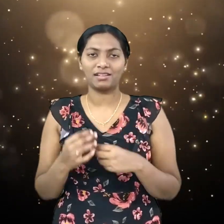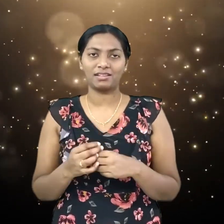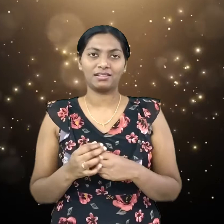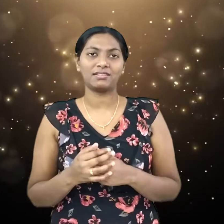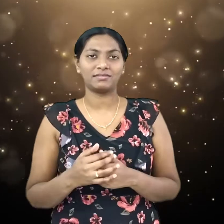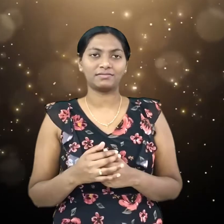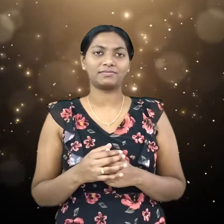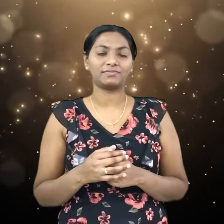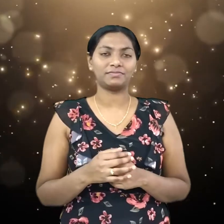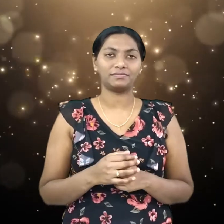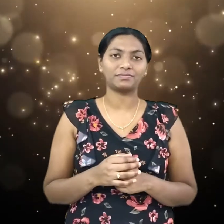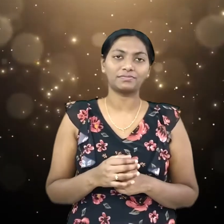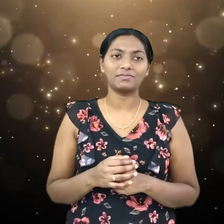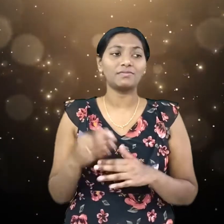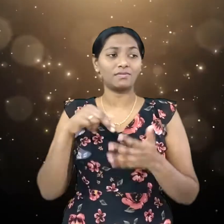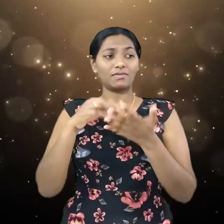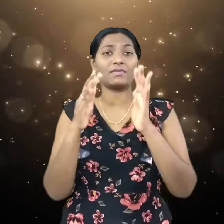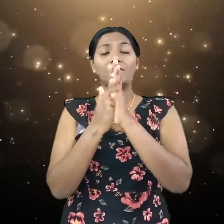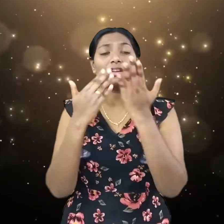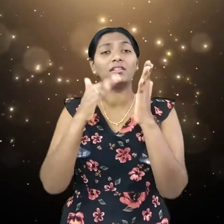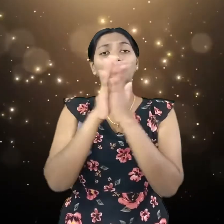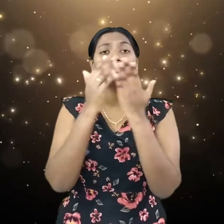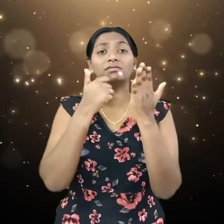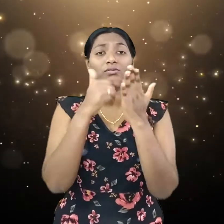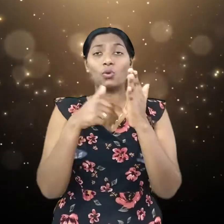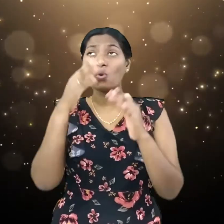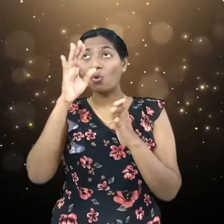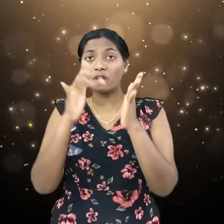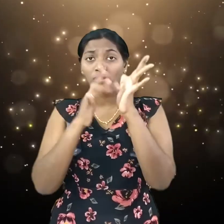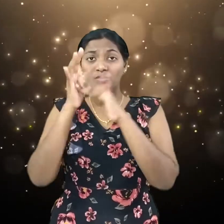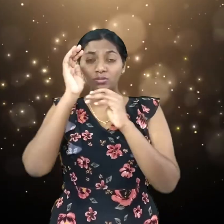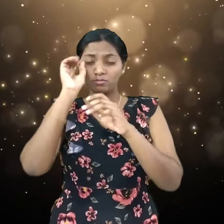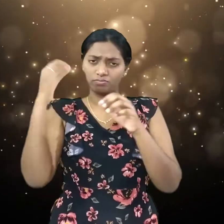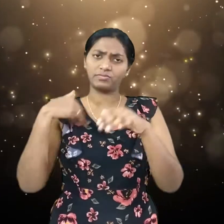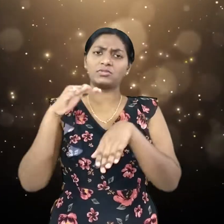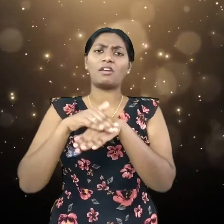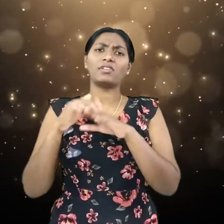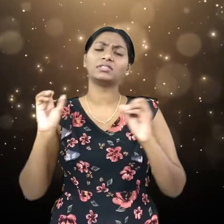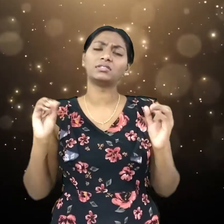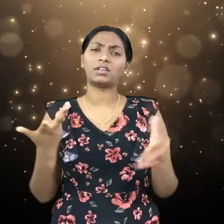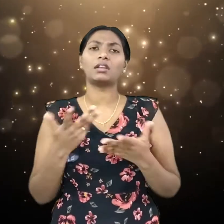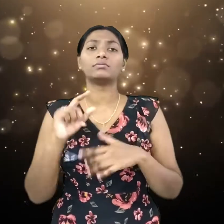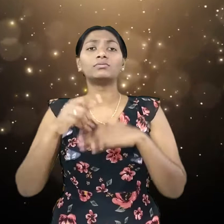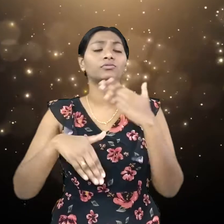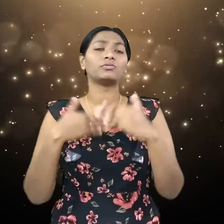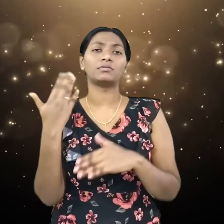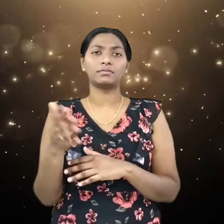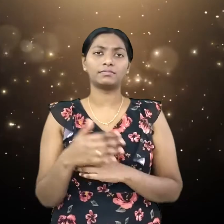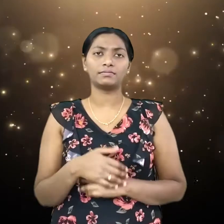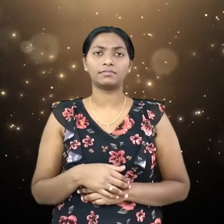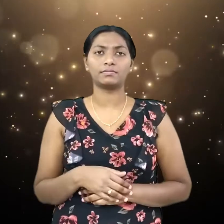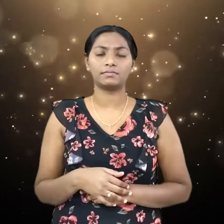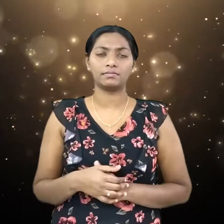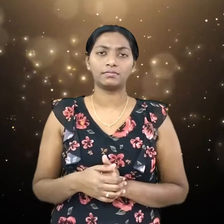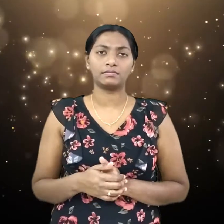अनुग्रह के उस दान के अनुसार जो उसकी सामर्थ के प्रभाव के अनुसार मुझे दिया गया उस सुसमाचार का सेवक बना। आगे,